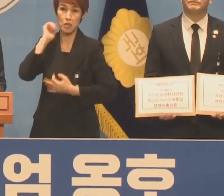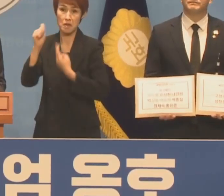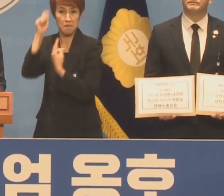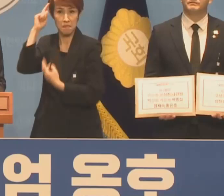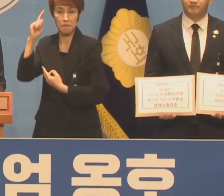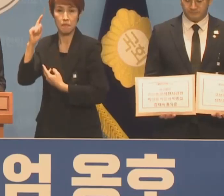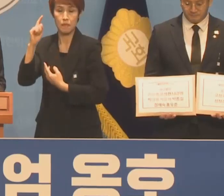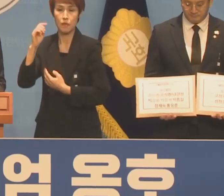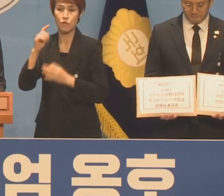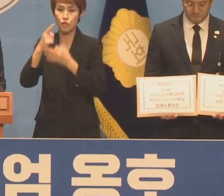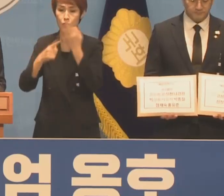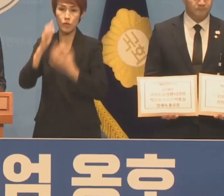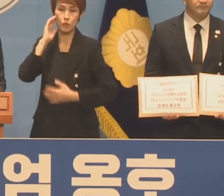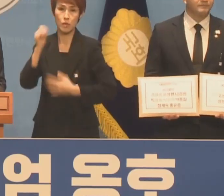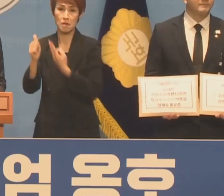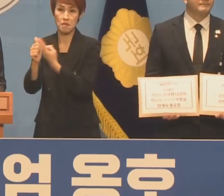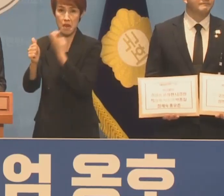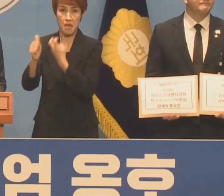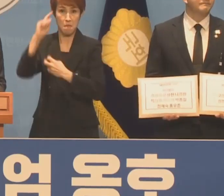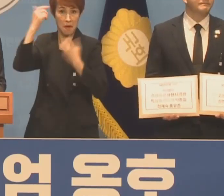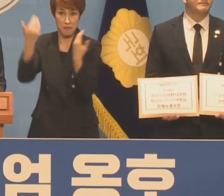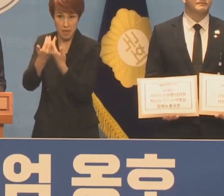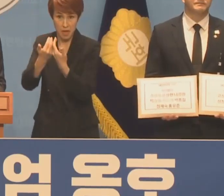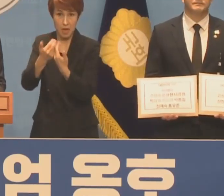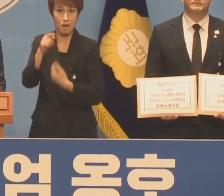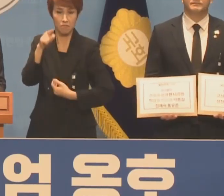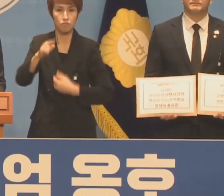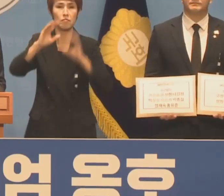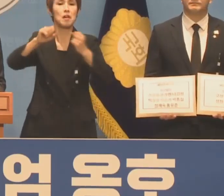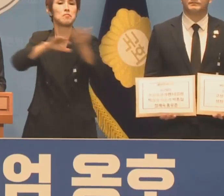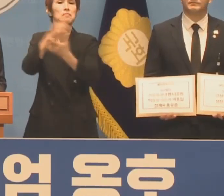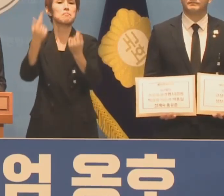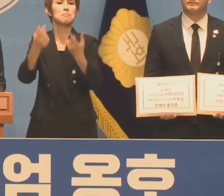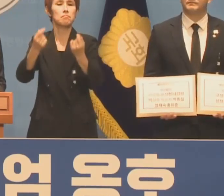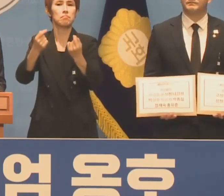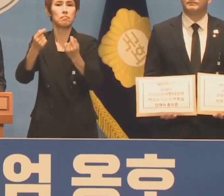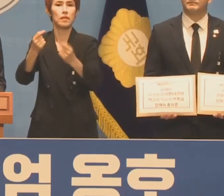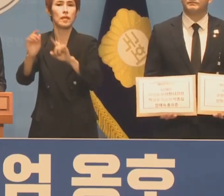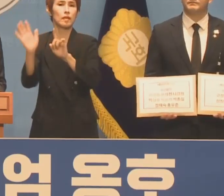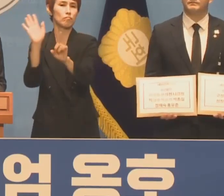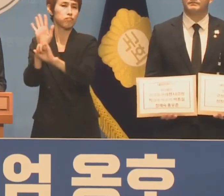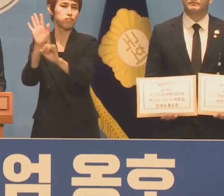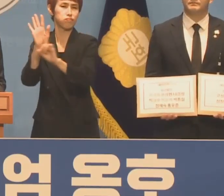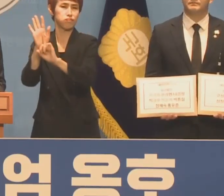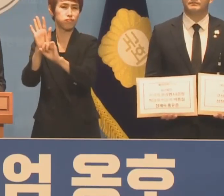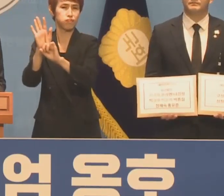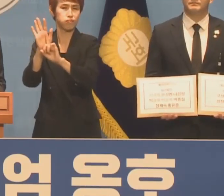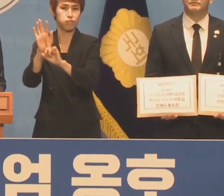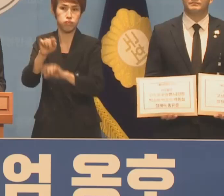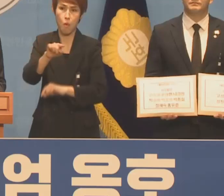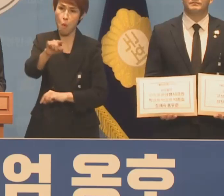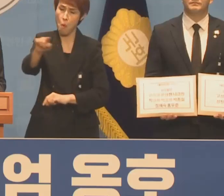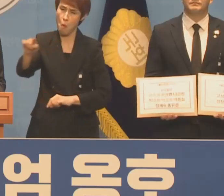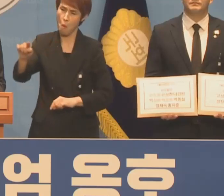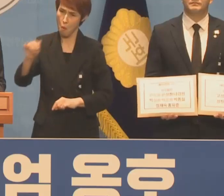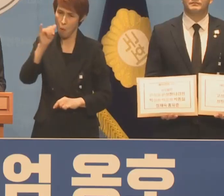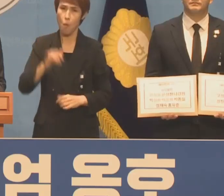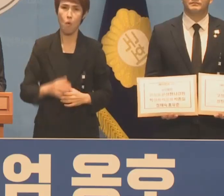반대하며 탄핵이 곧 내란이라는 왜곡된 논리를 유포하는 세력이 기승을 부리고